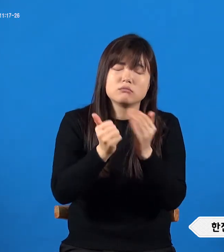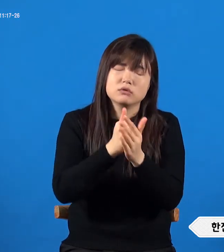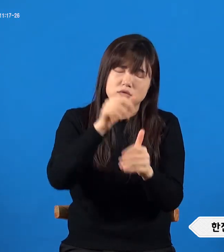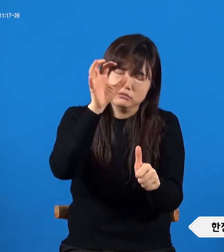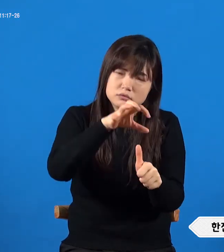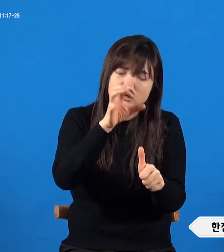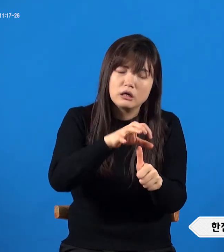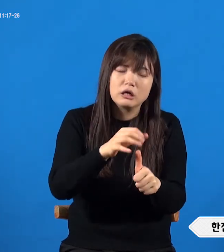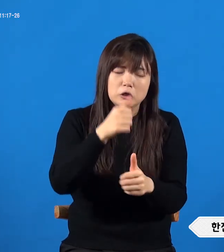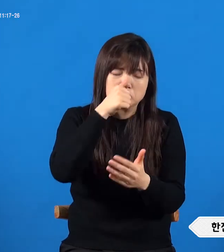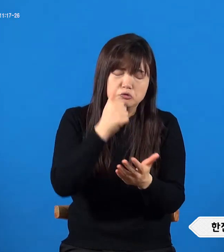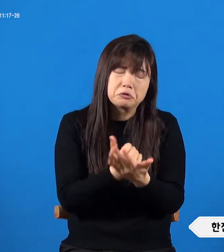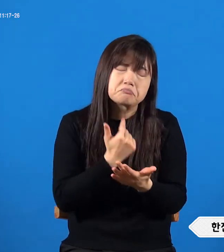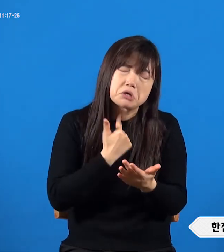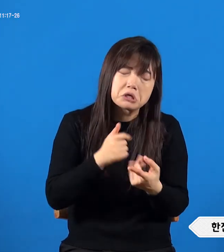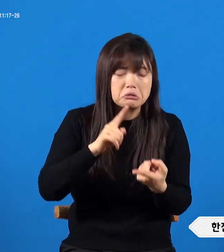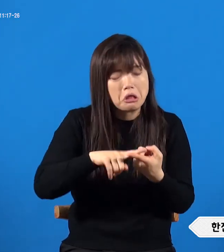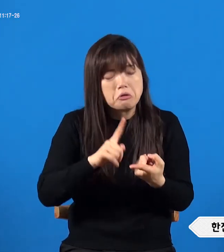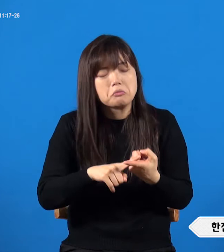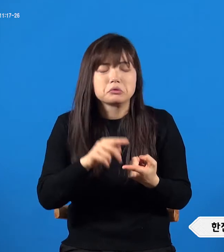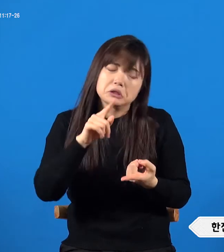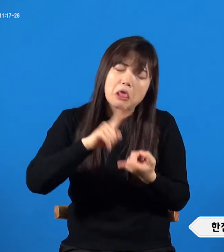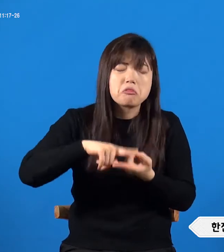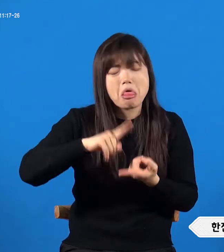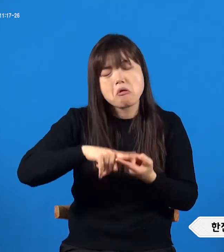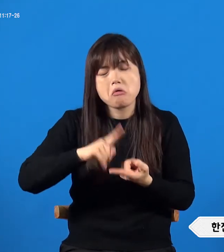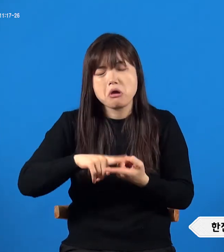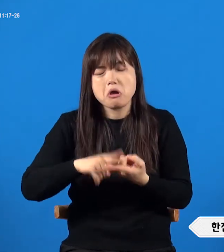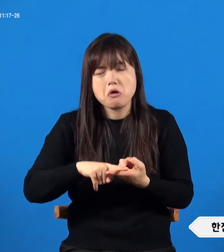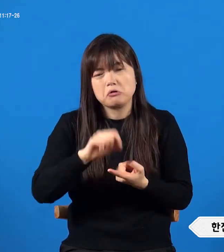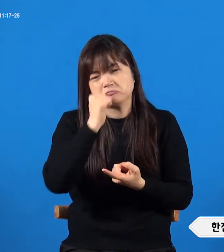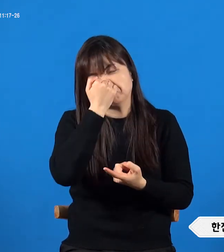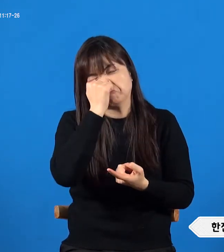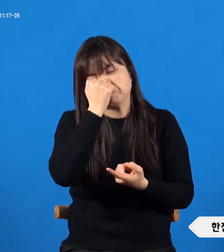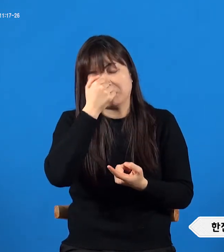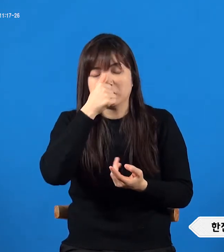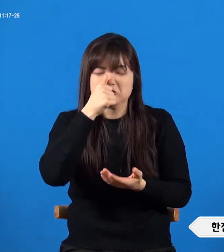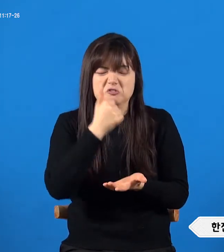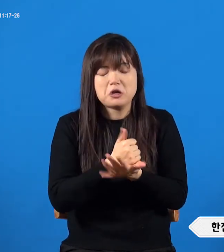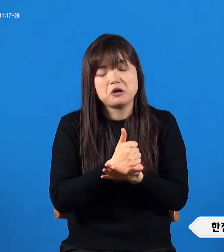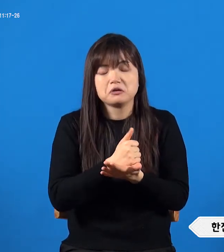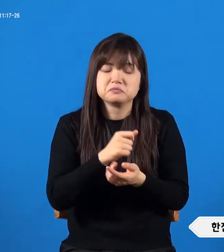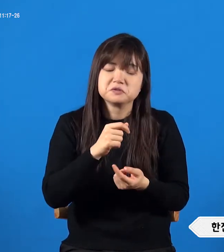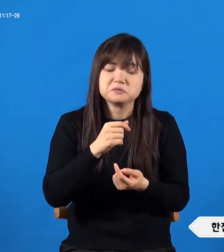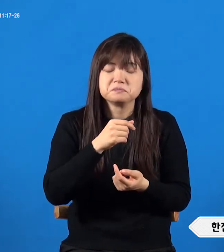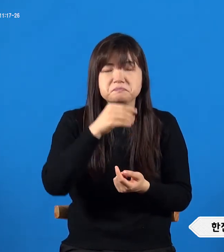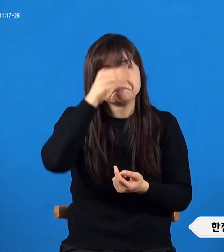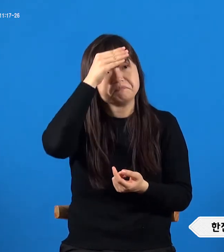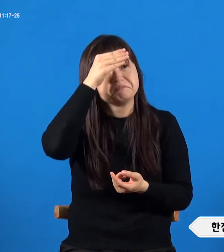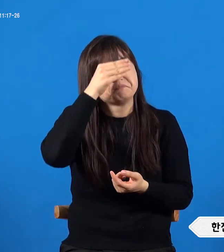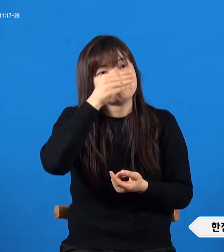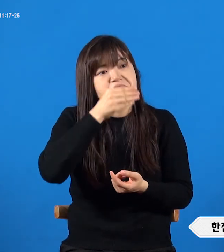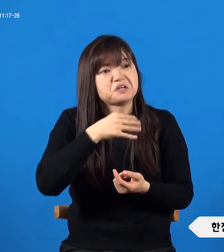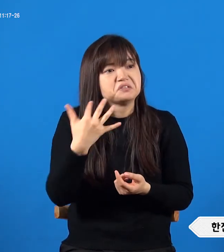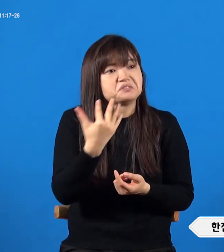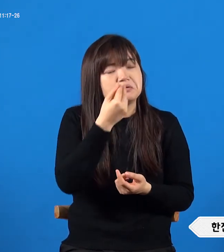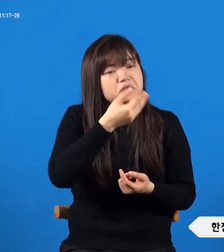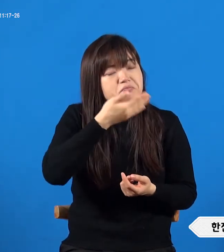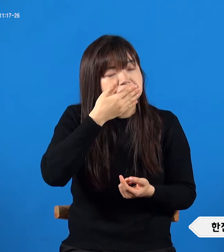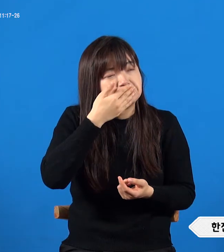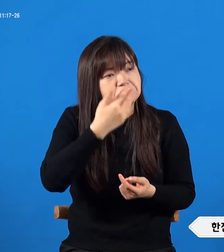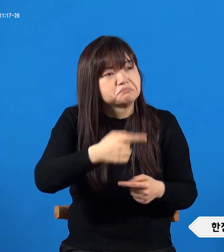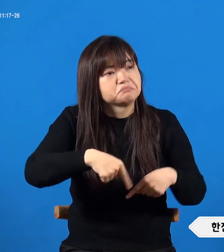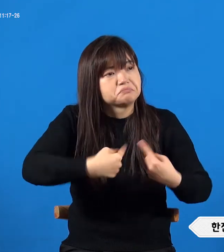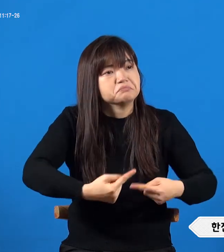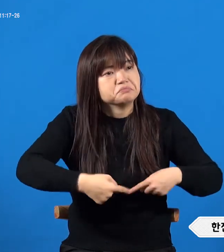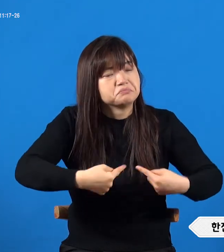죄를 계속 지으면서 성찬식에 참석하는 사람, 아주 고의적으로 악한 일을 하면서 시침 딱 떼고 성찬식 참여하는